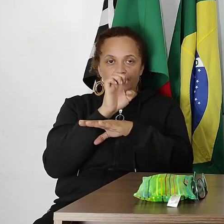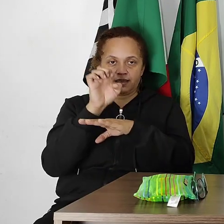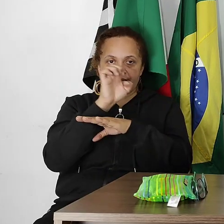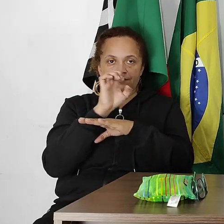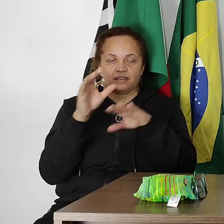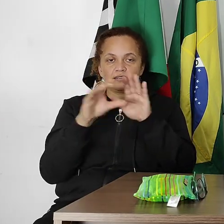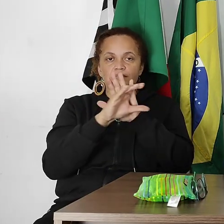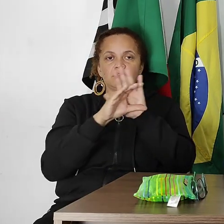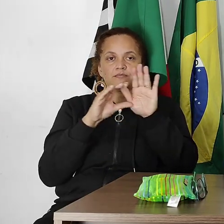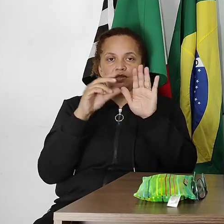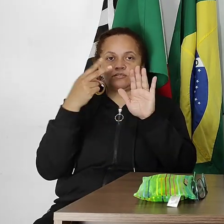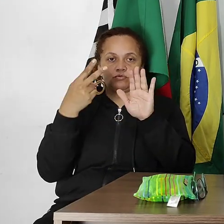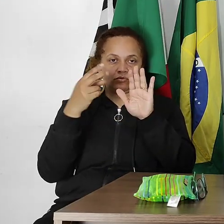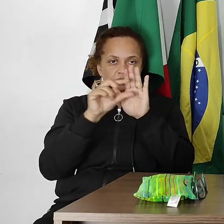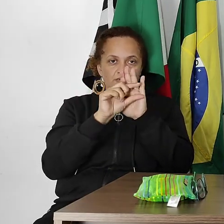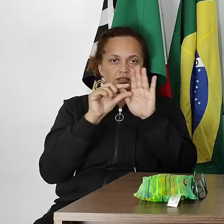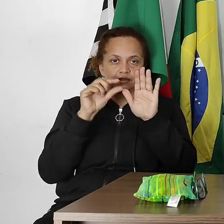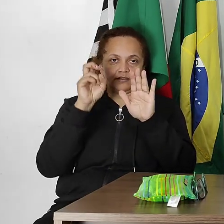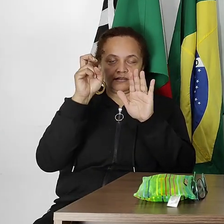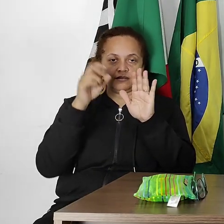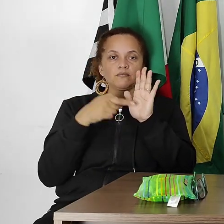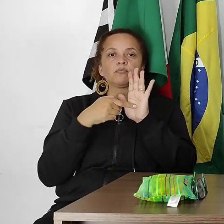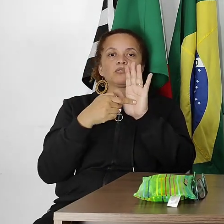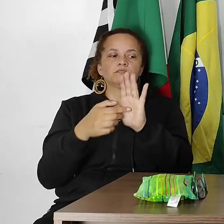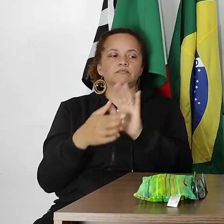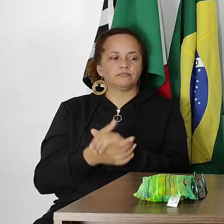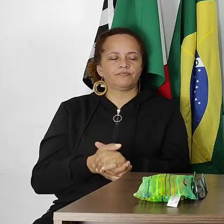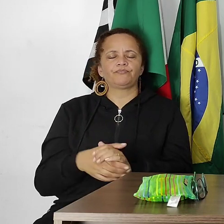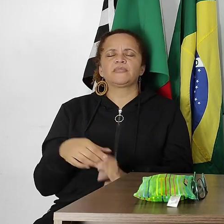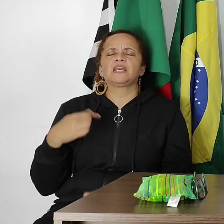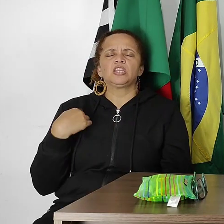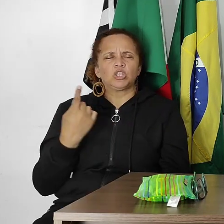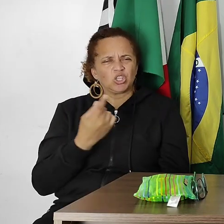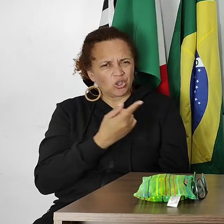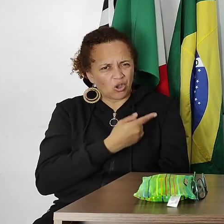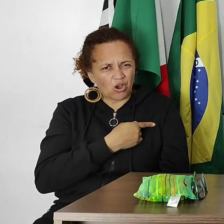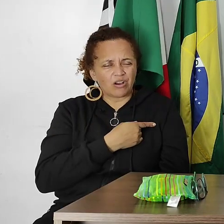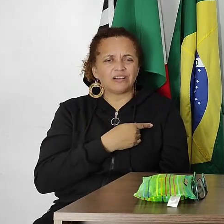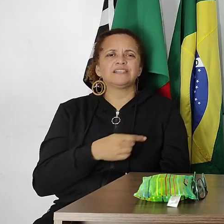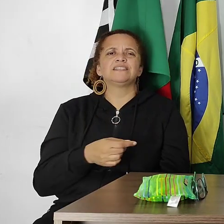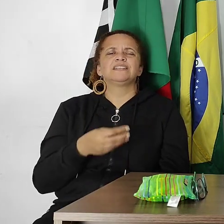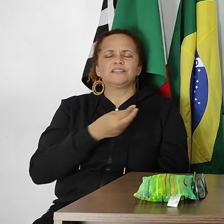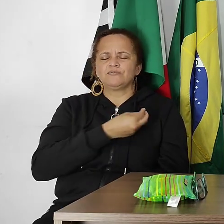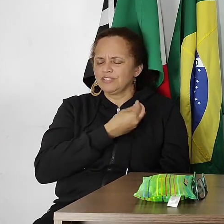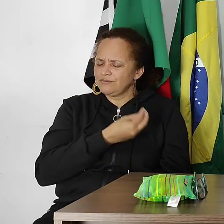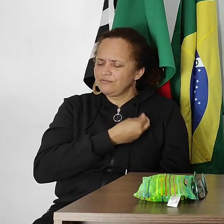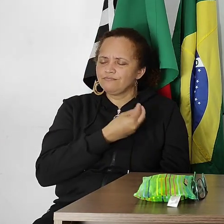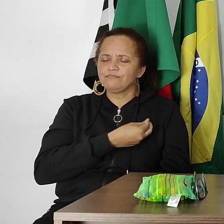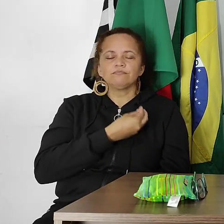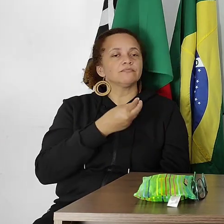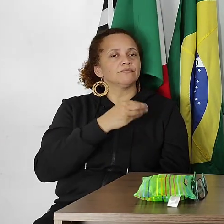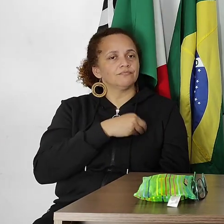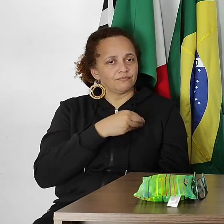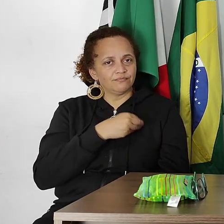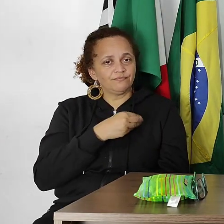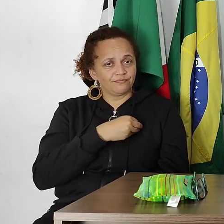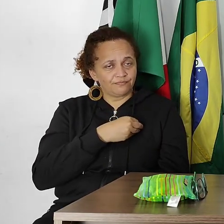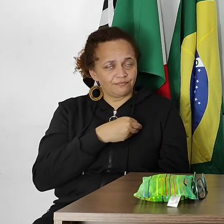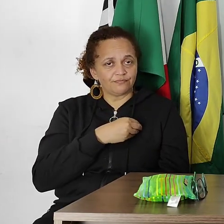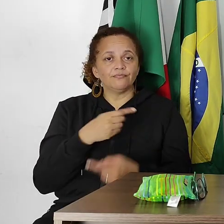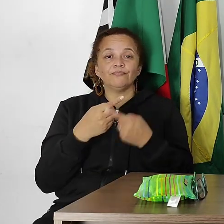2:5 fala: estando nós ainda mortos em nossas ofensas, nos vivificou juntamente